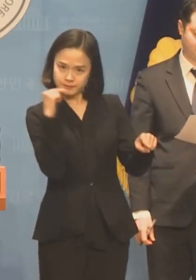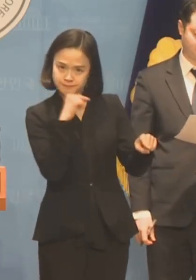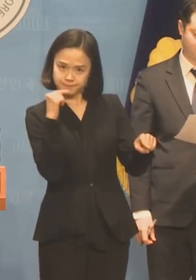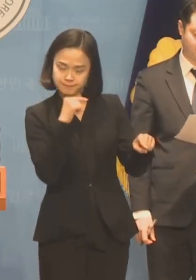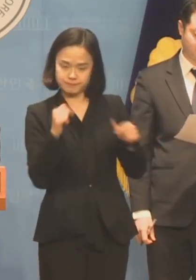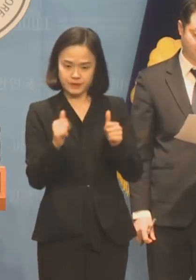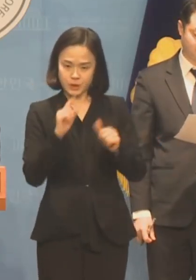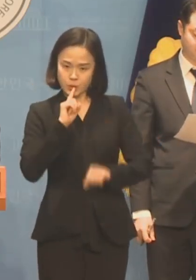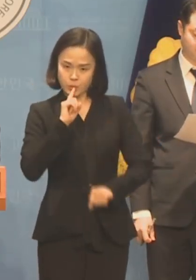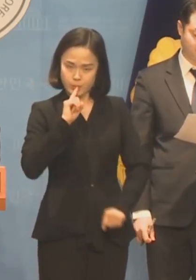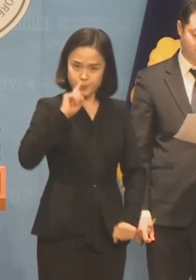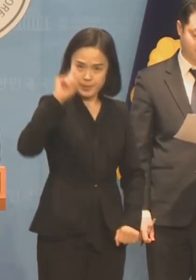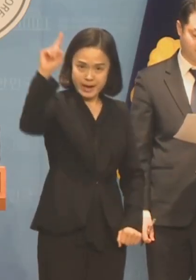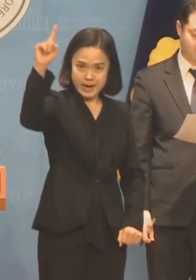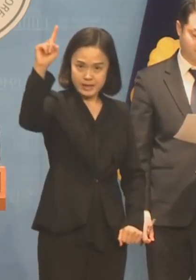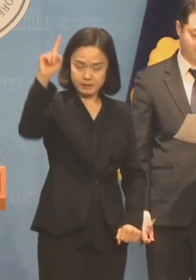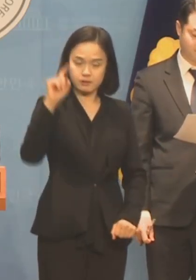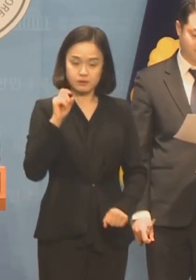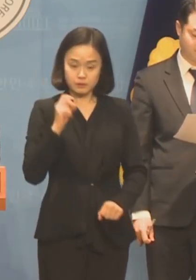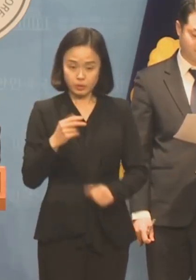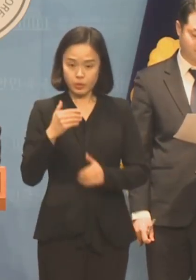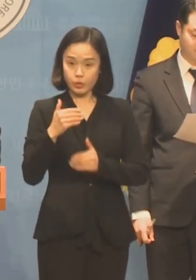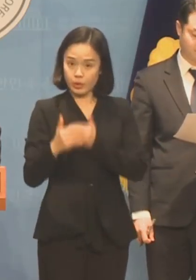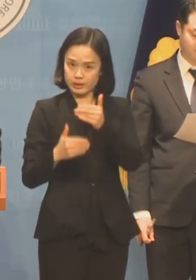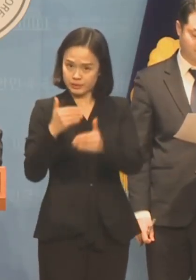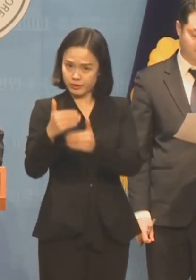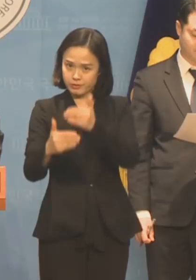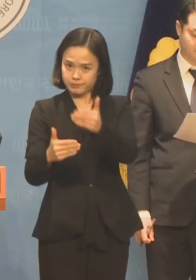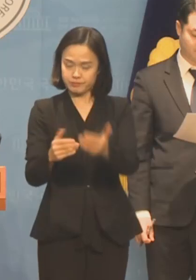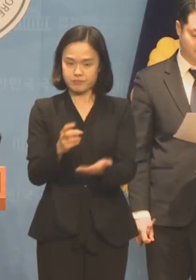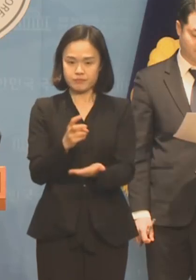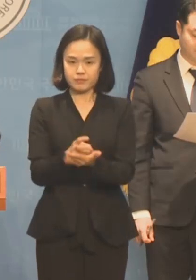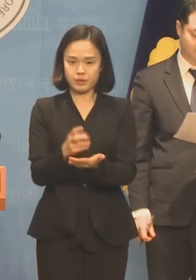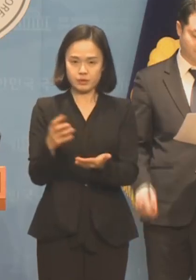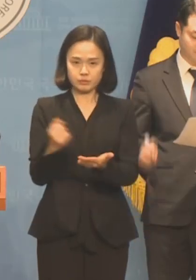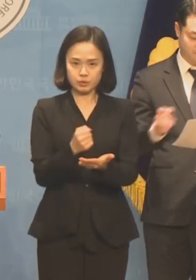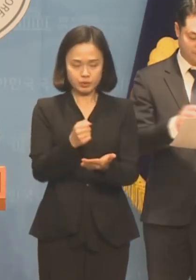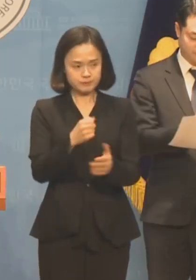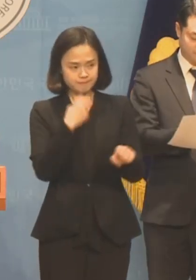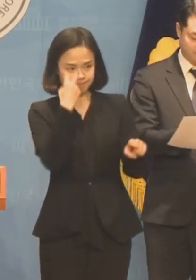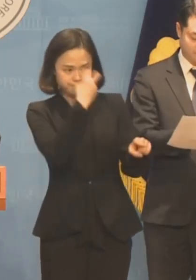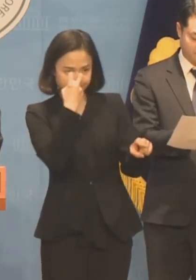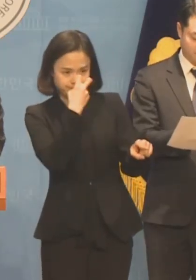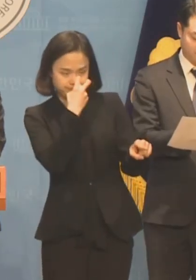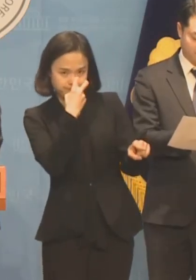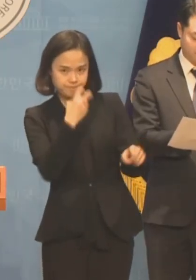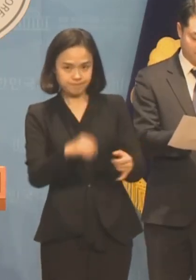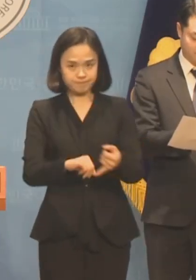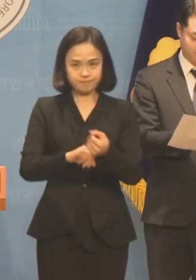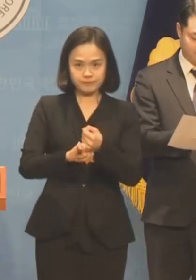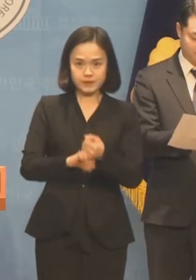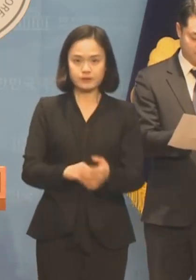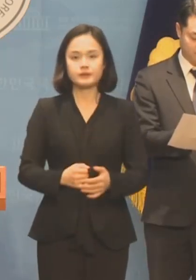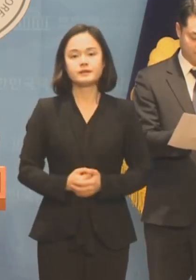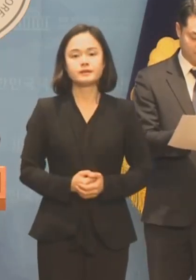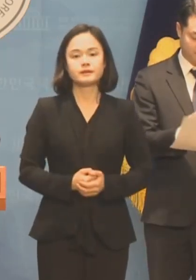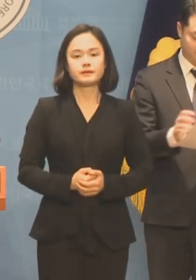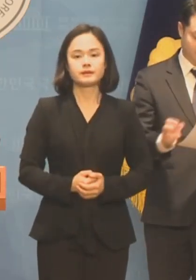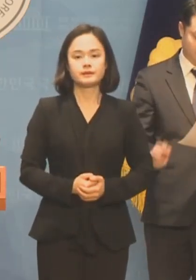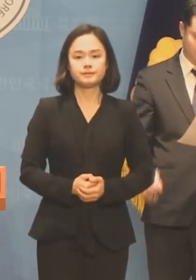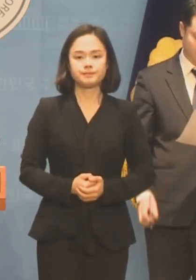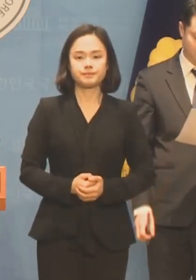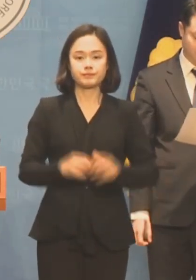고발하고 그 고발 전 과정을 법적으로 철저하게 따져 들어갈 계획입니다. 내란